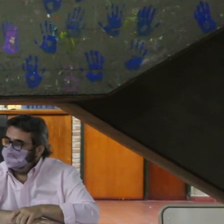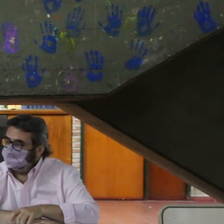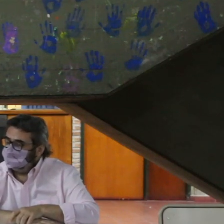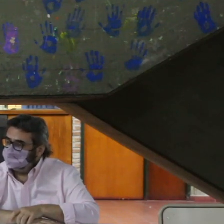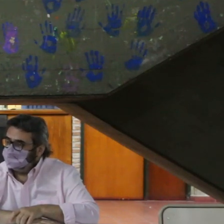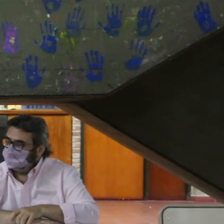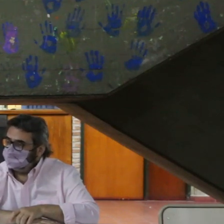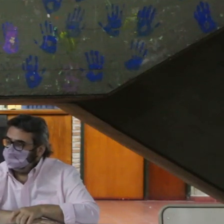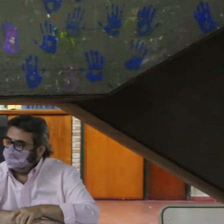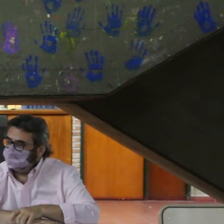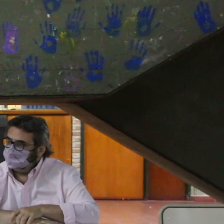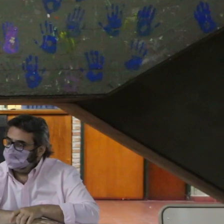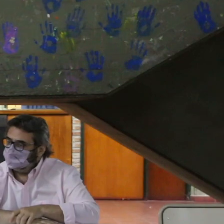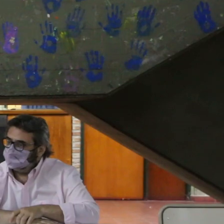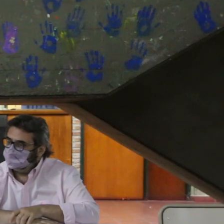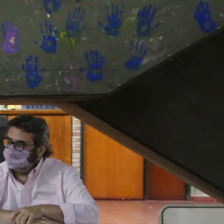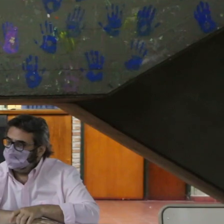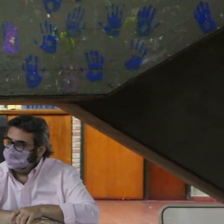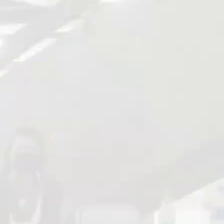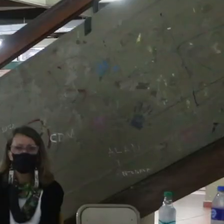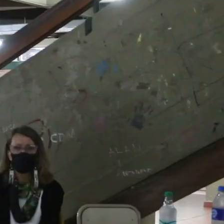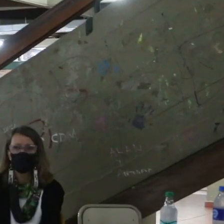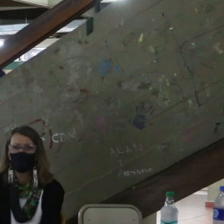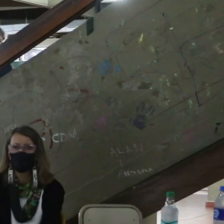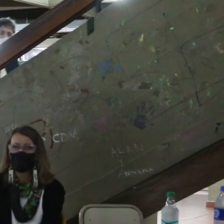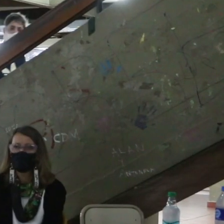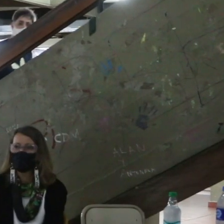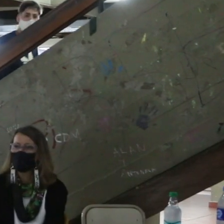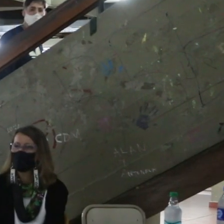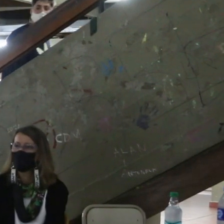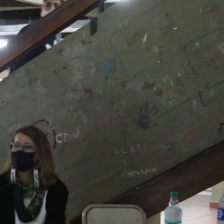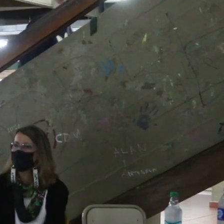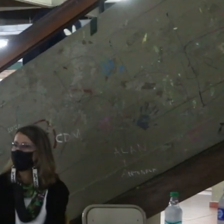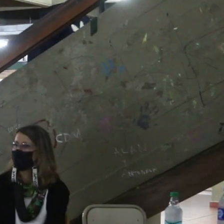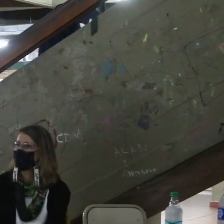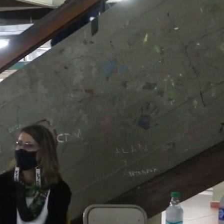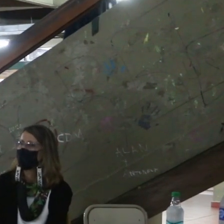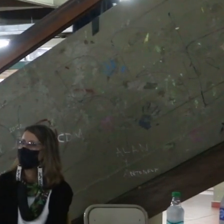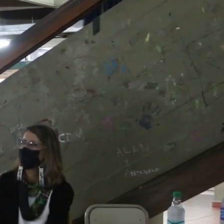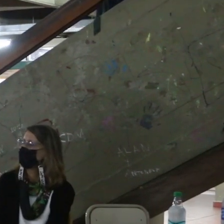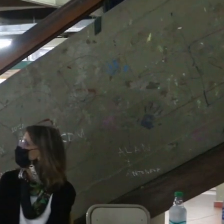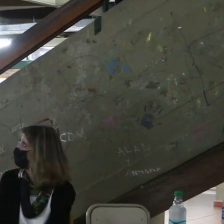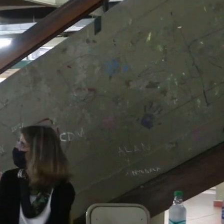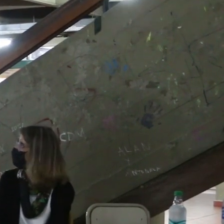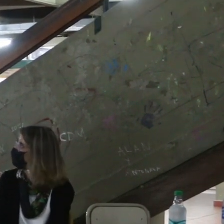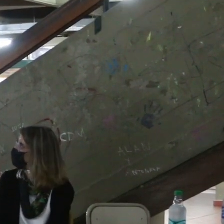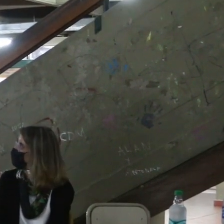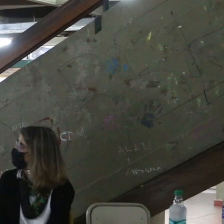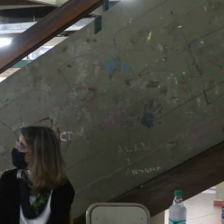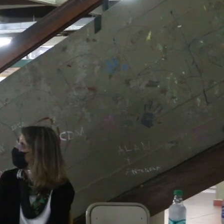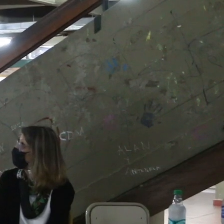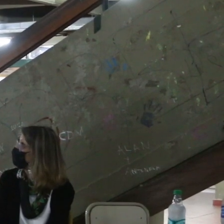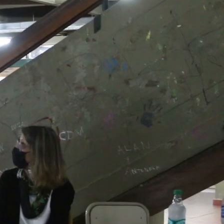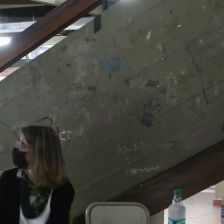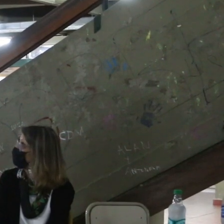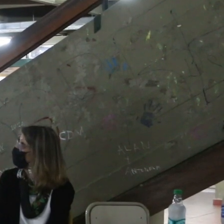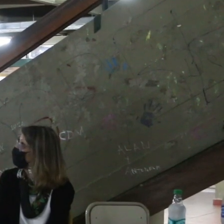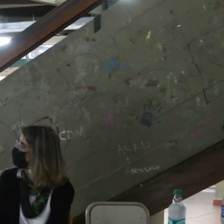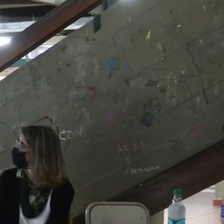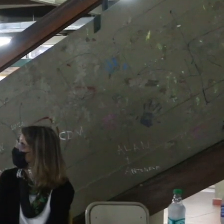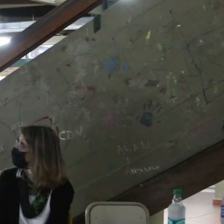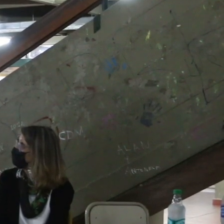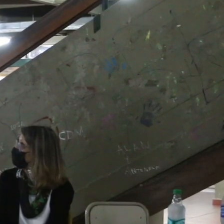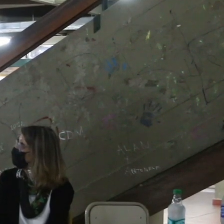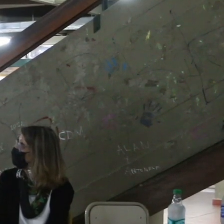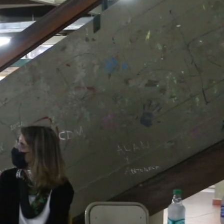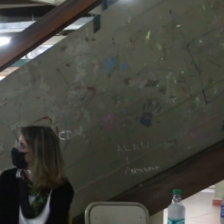subdirector de la formación docente inicial. Los institutos son un lugar de producción de